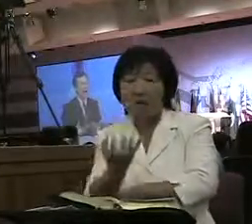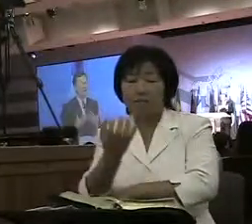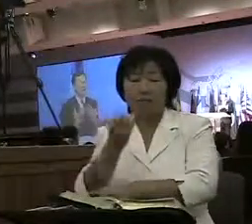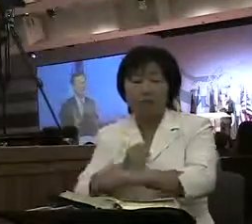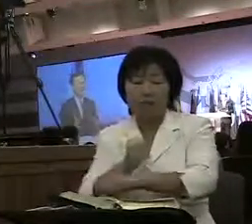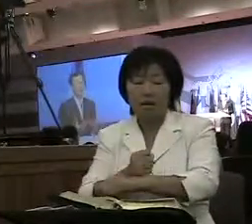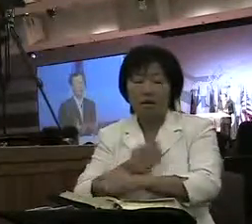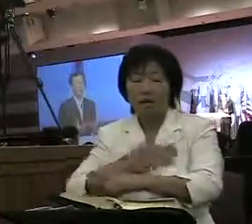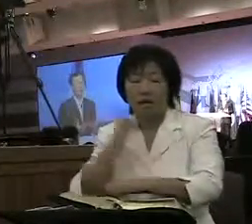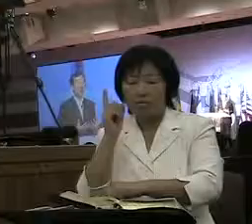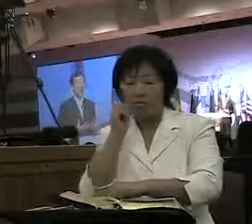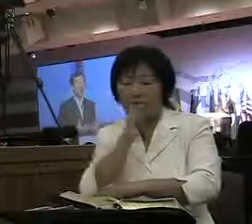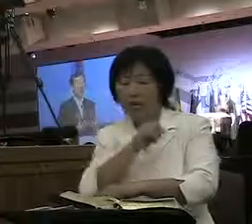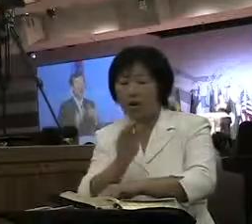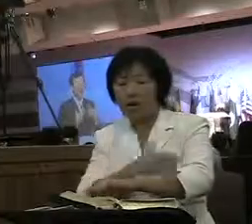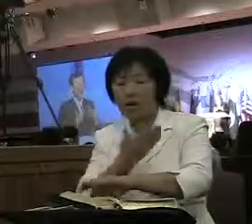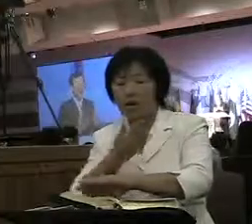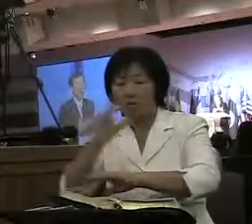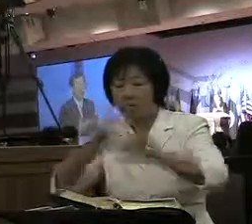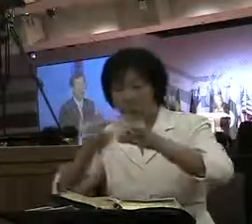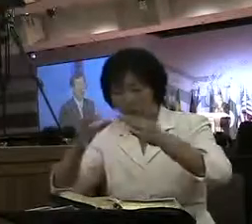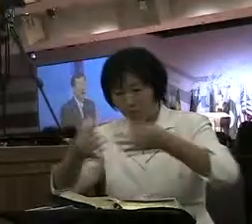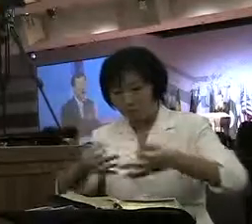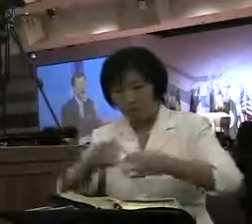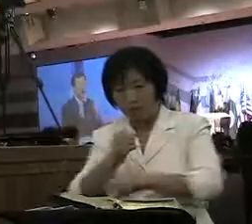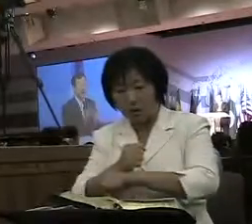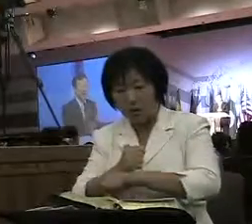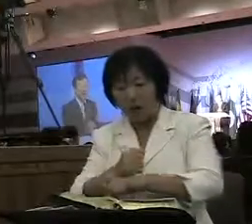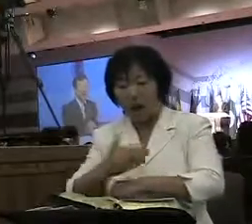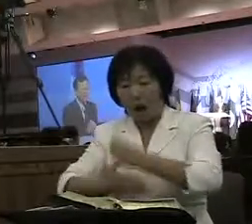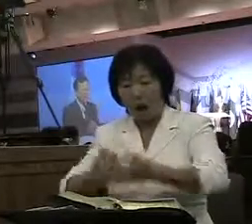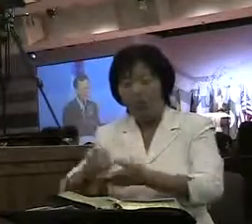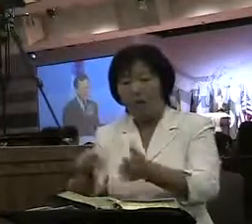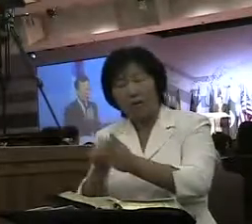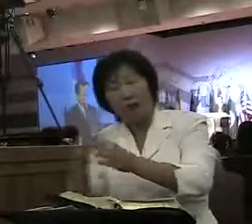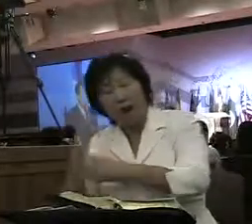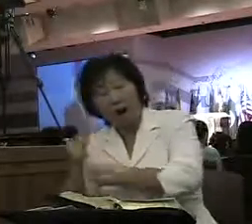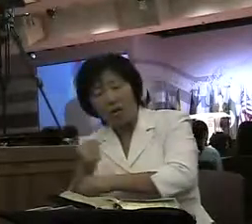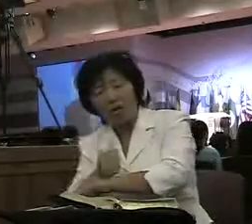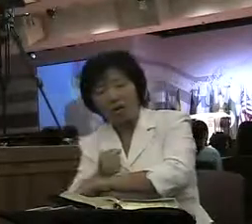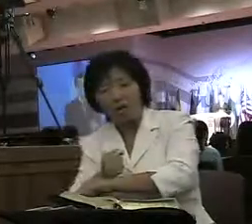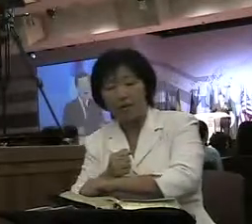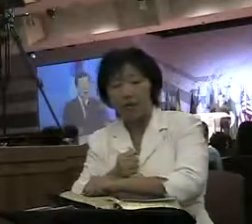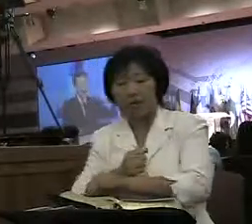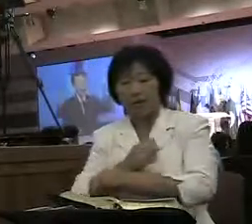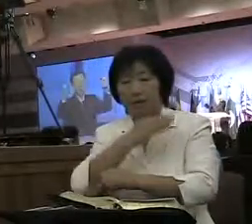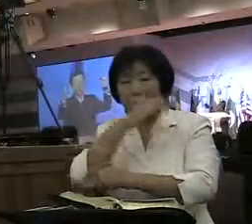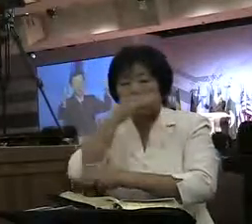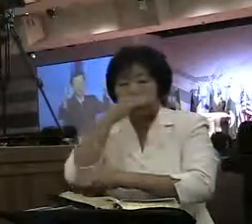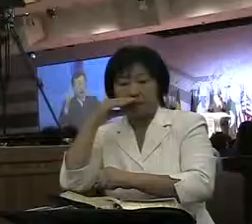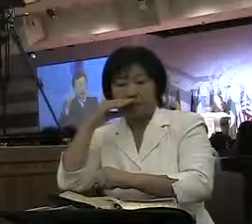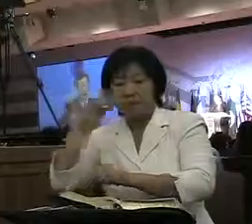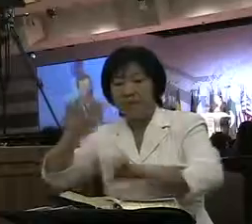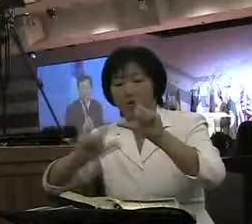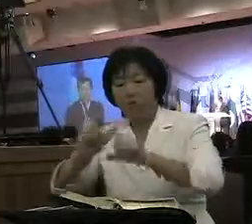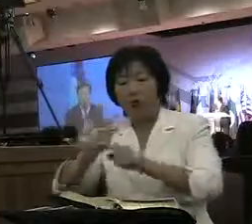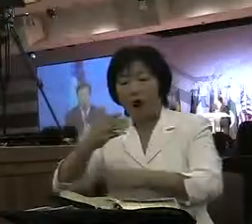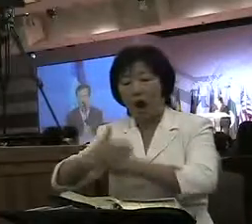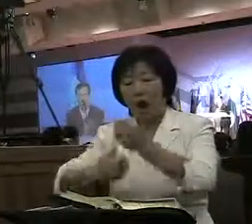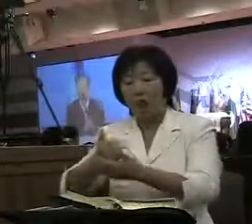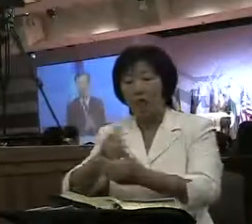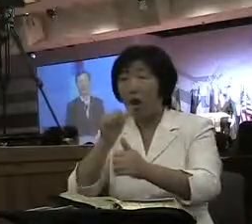나의 부정한 모습을 보게 하시어서 나의 공로 없사오니 하나님만 의지합니다, 겸비한 모습으로 하나님을 붙잡는